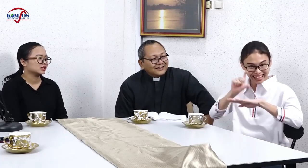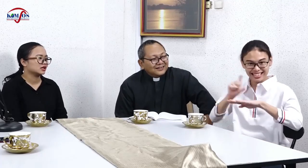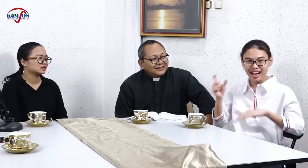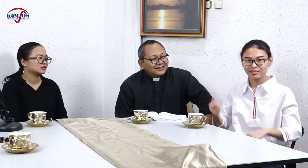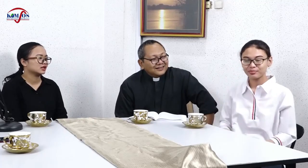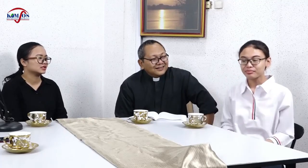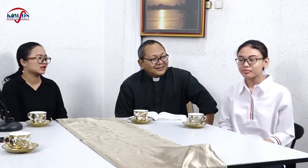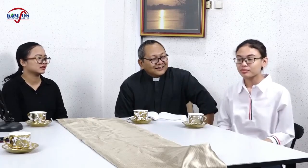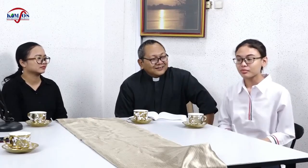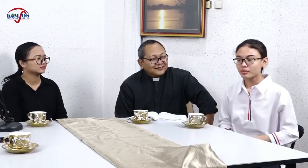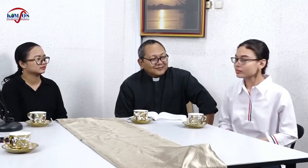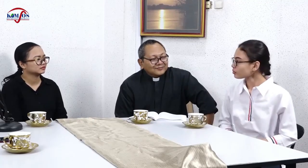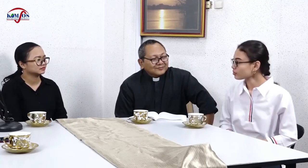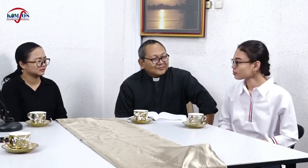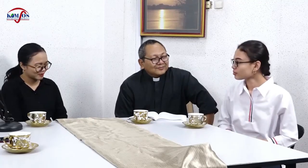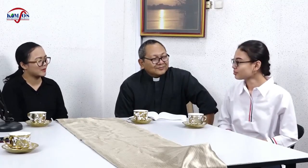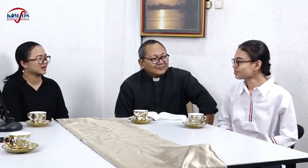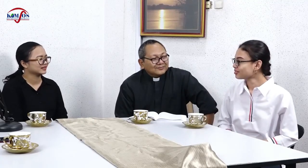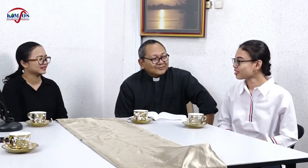tentang gereja